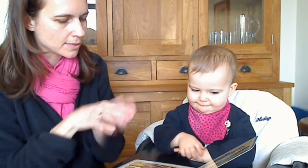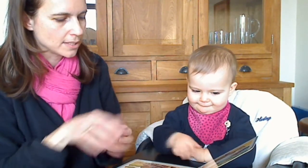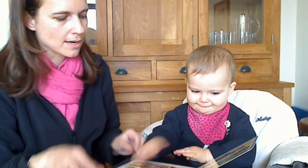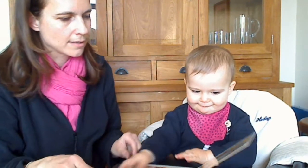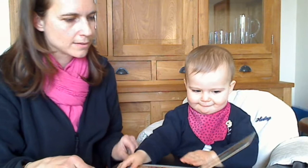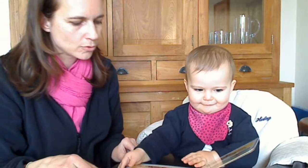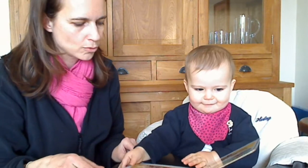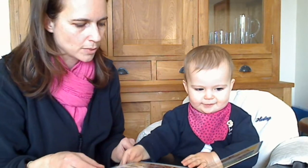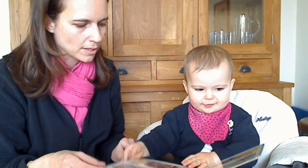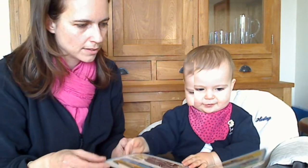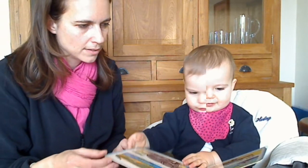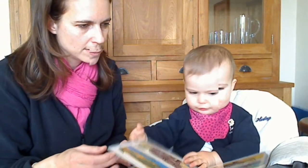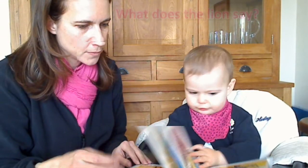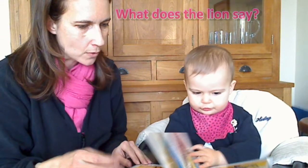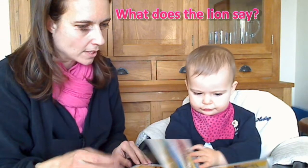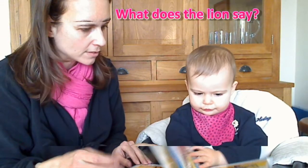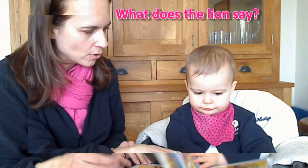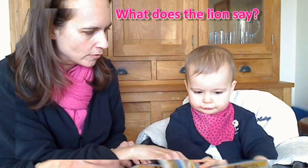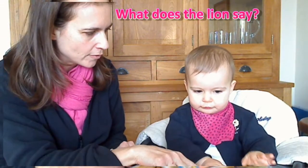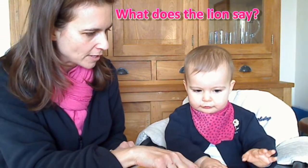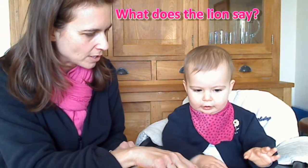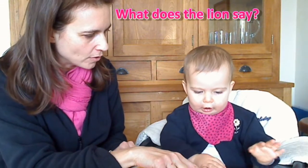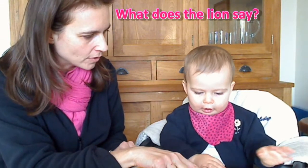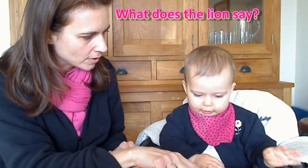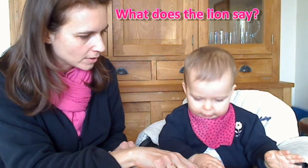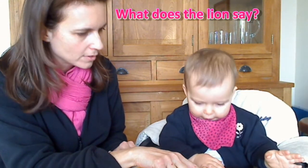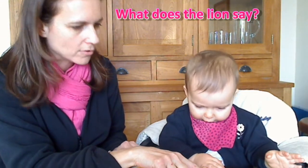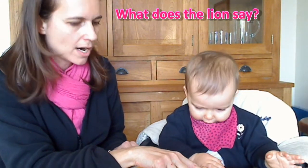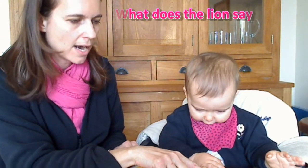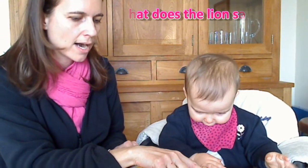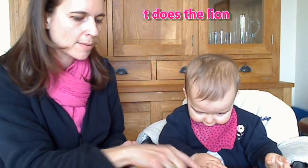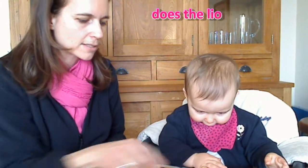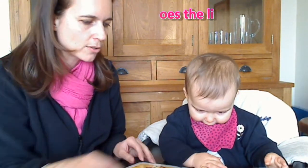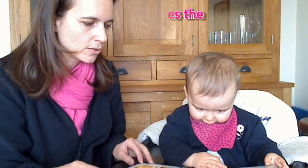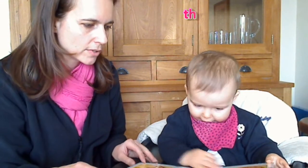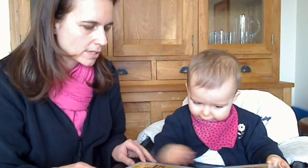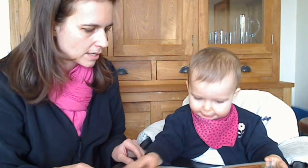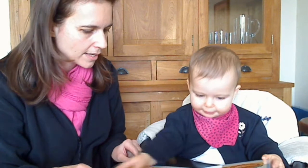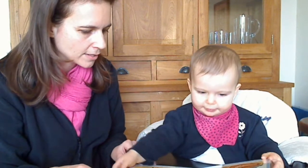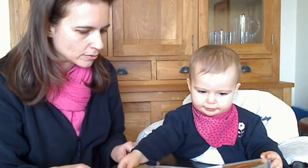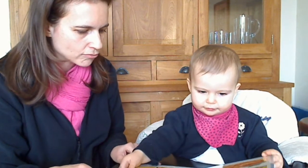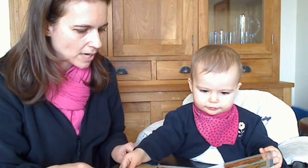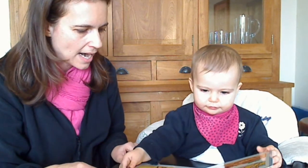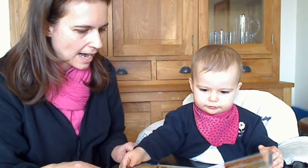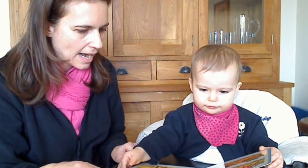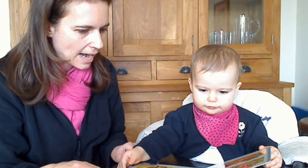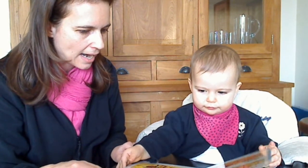Ja, super. Und da ist der Löwe. Wie macht der? Ah, macht der Löwe. Der Lion goes.